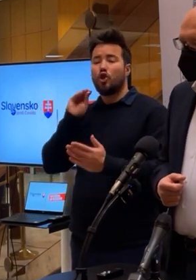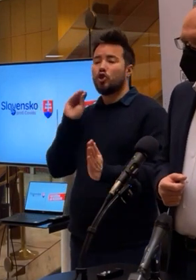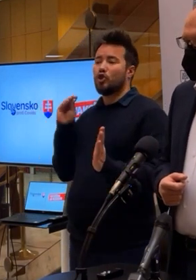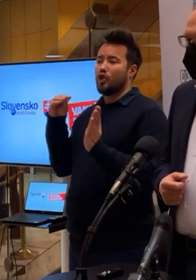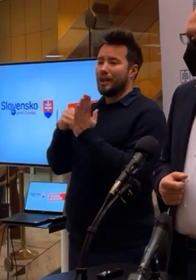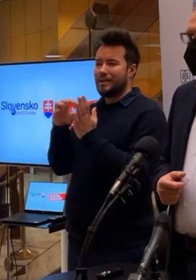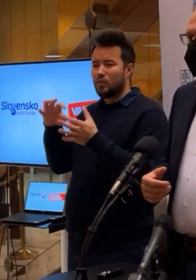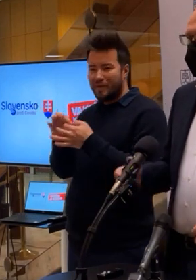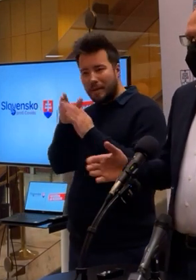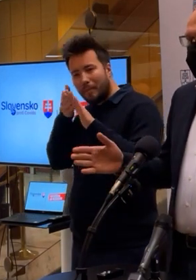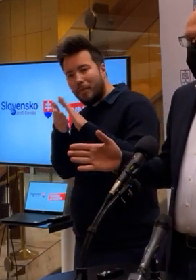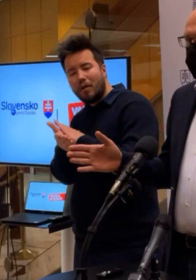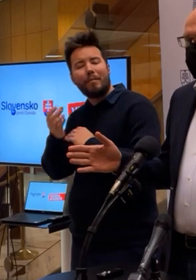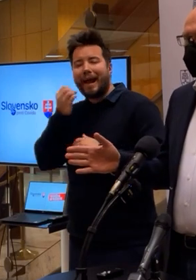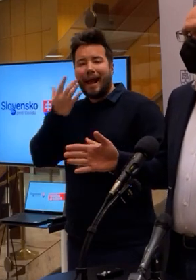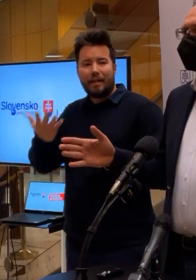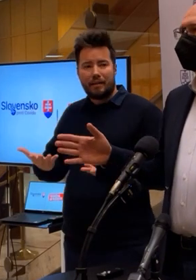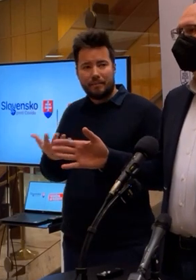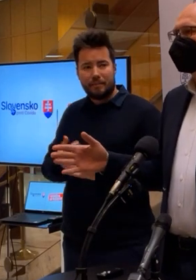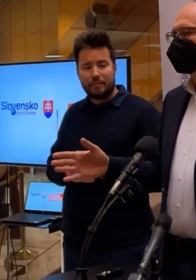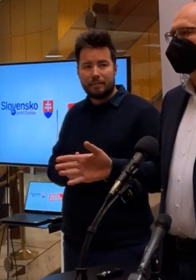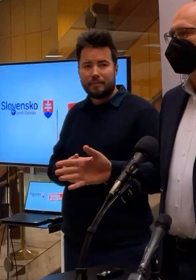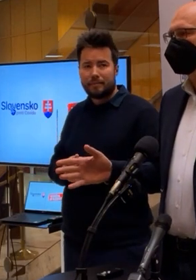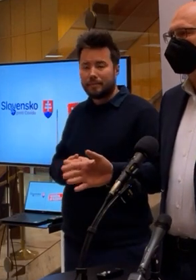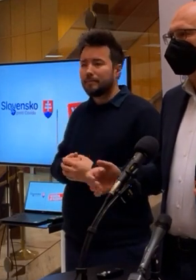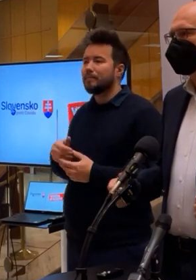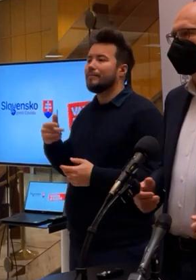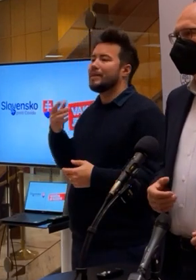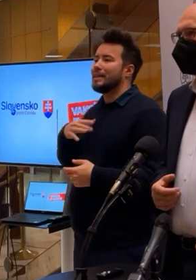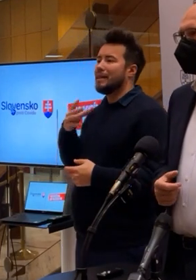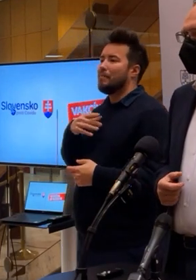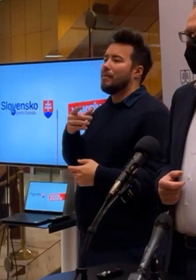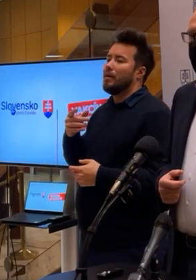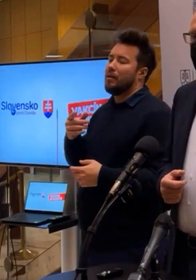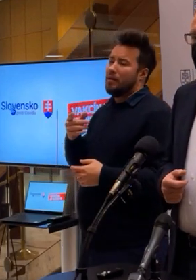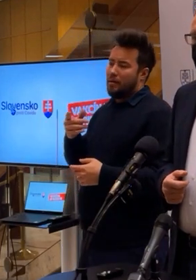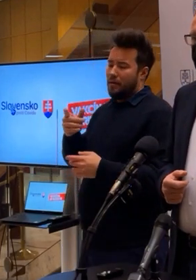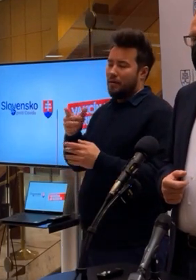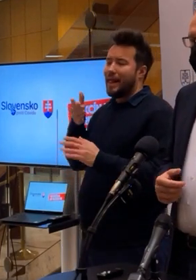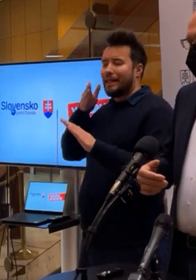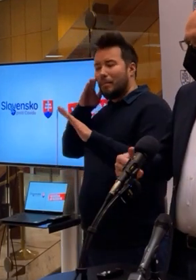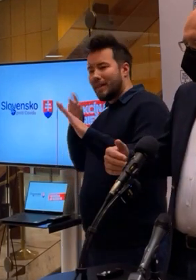Nájomné chceme riešiť tak, aby to bolo na jedenkrát za celú tretiu vlnu.